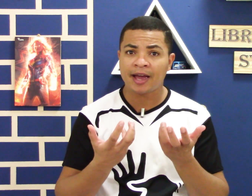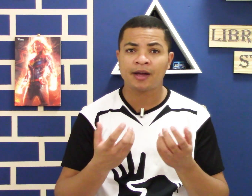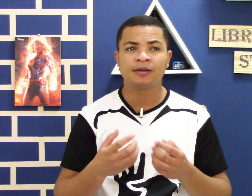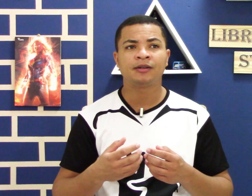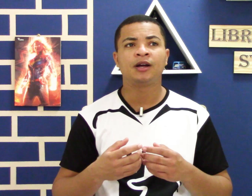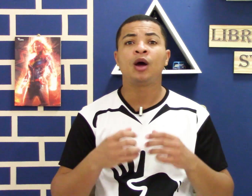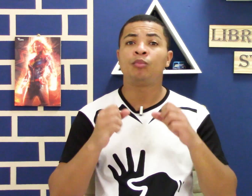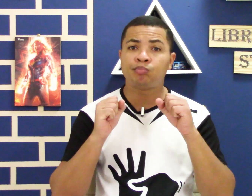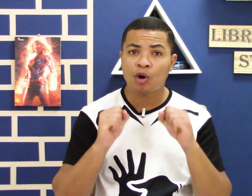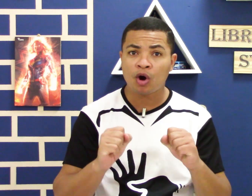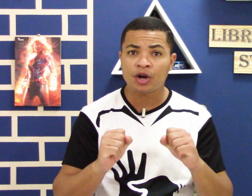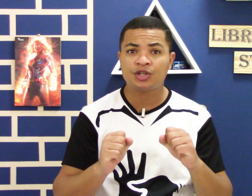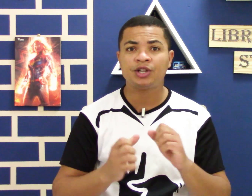quer, pode,